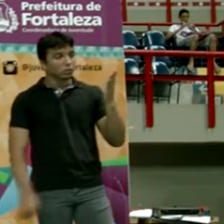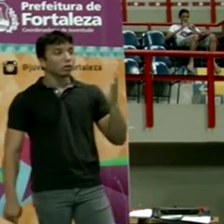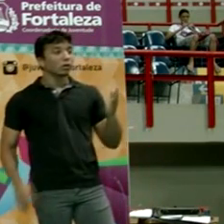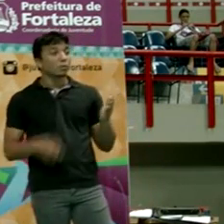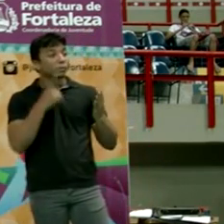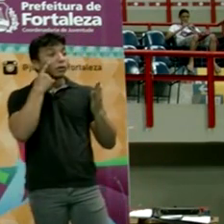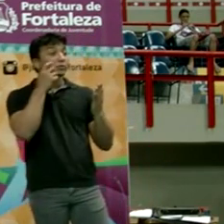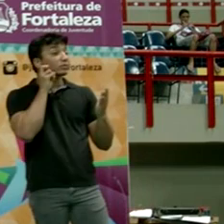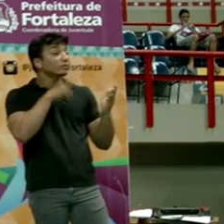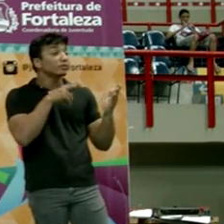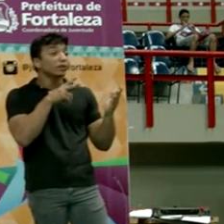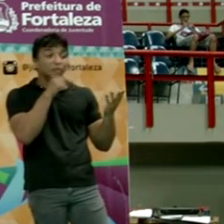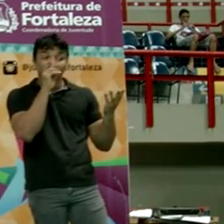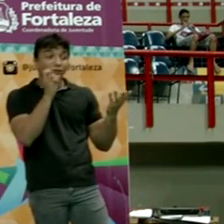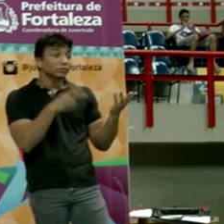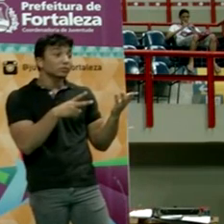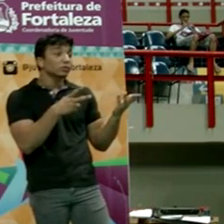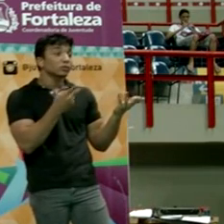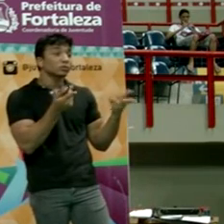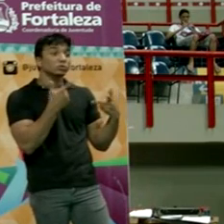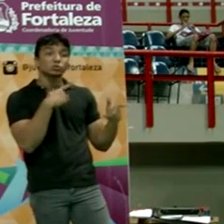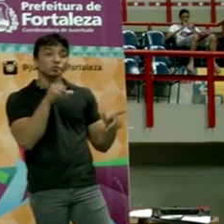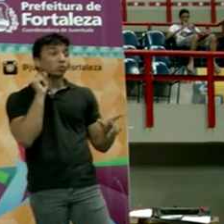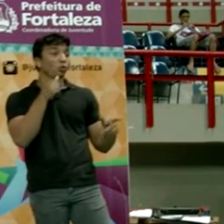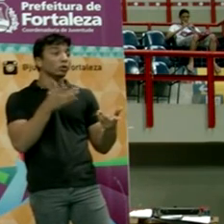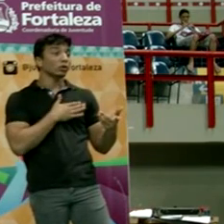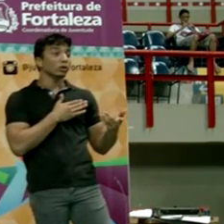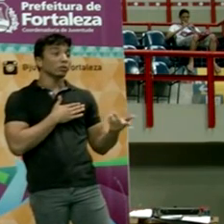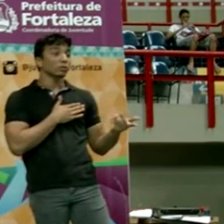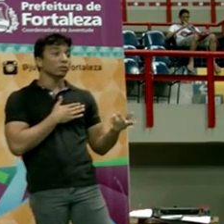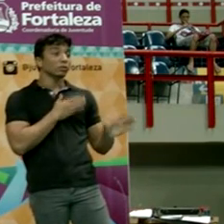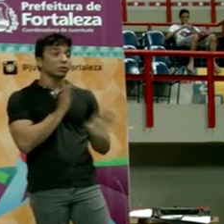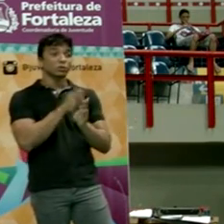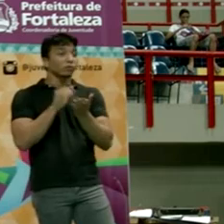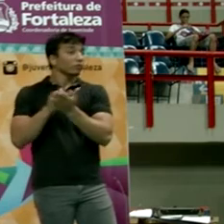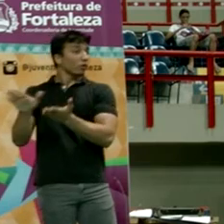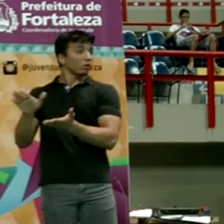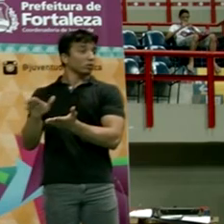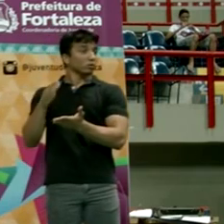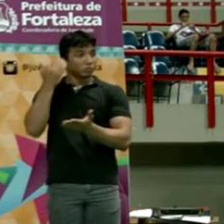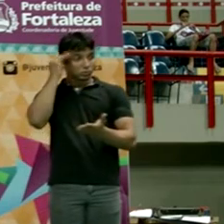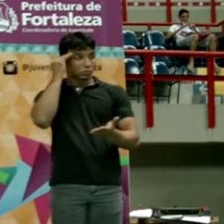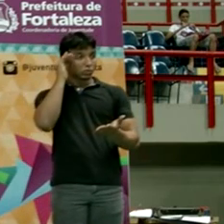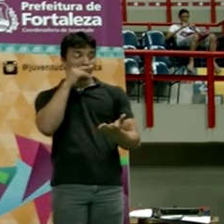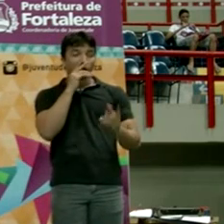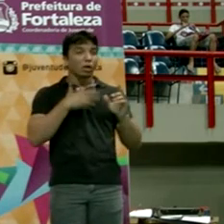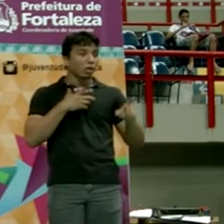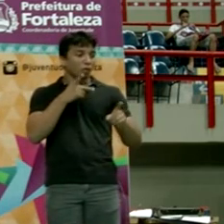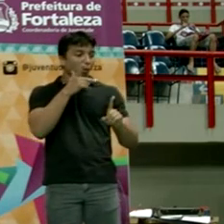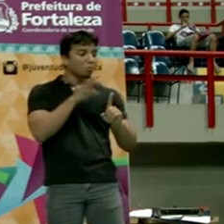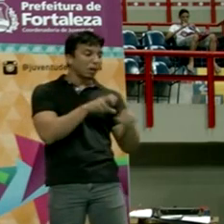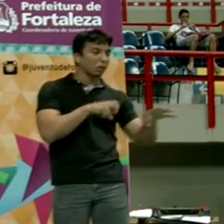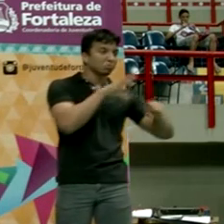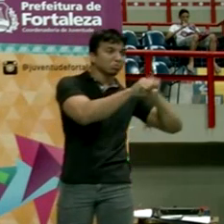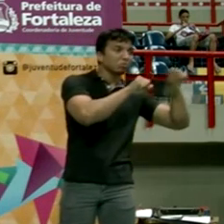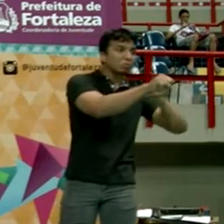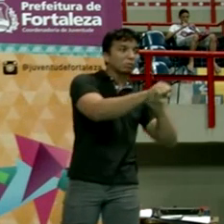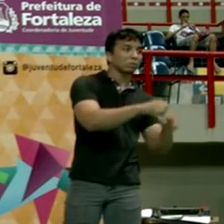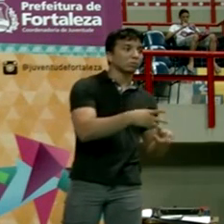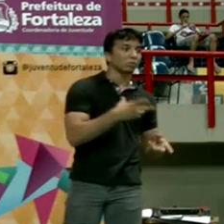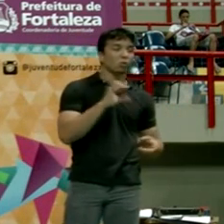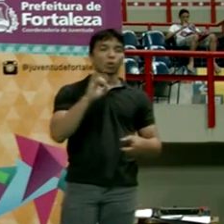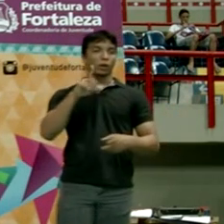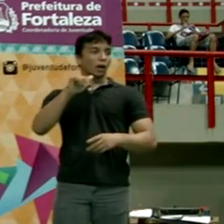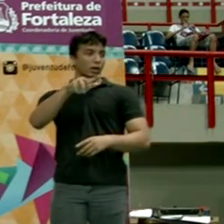via. Tinha que votar no candidato do coronel, porque a história era para fora. Seria perseguido